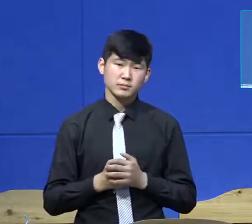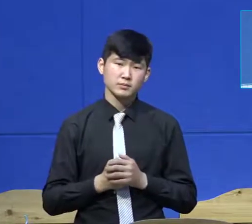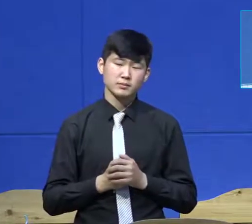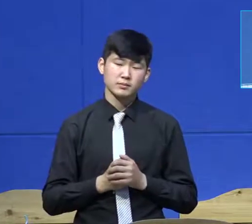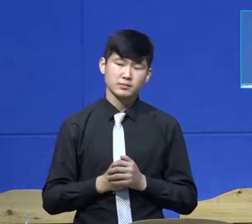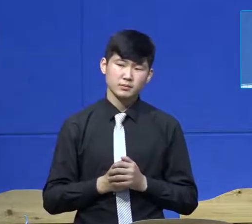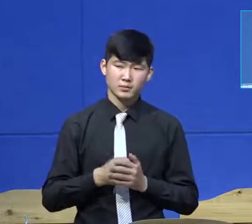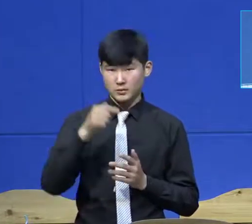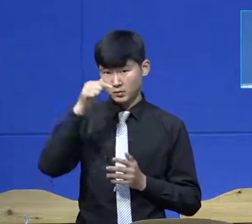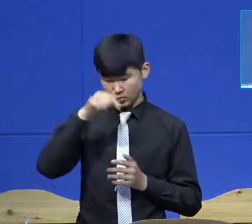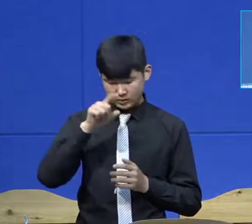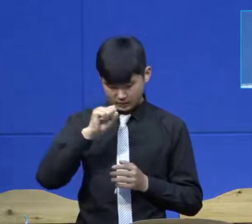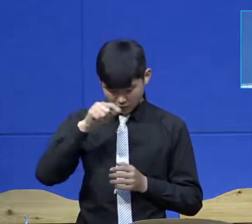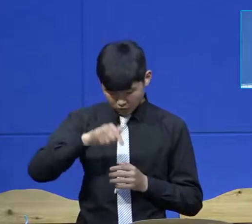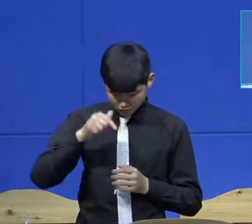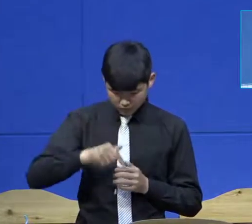За одоо.